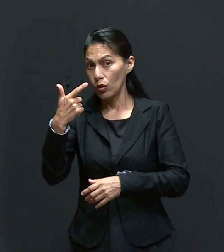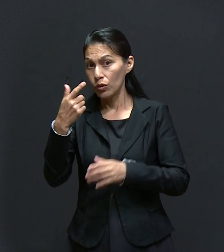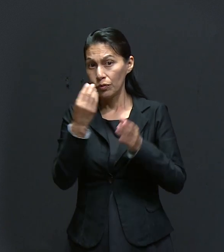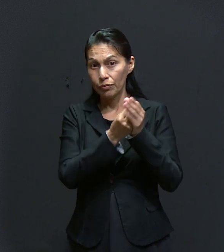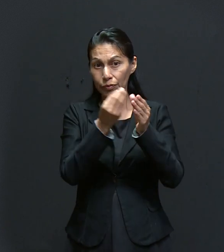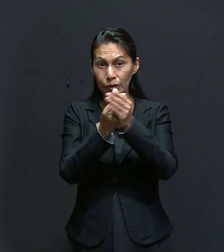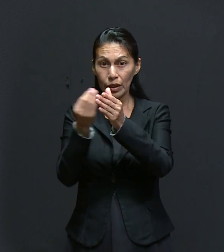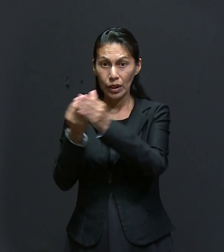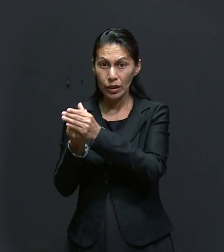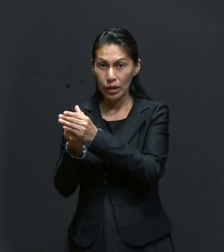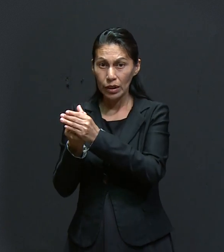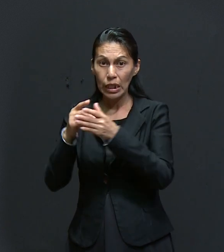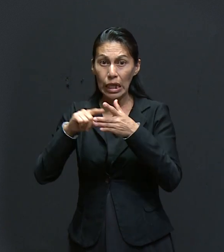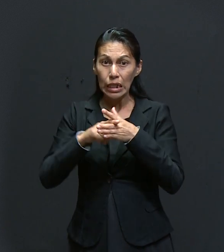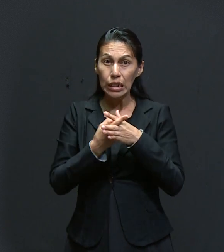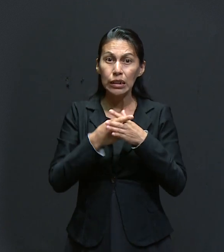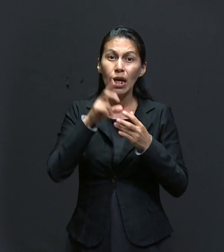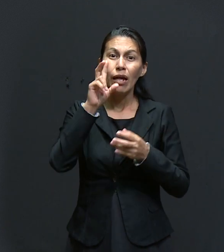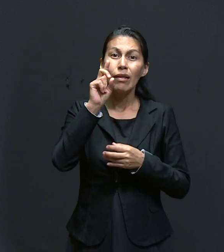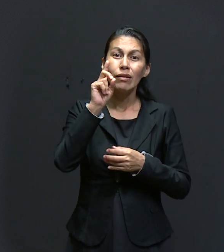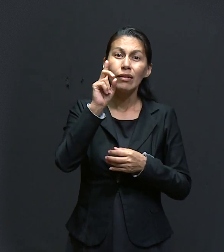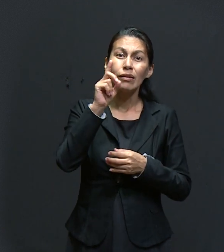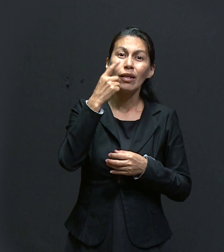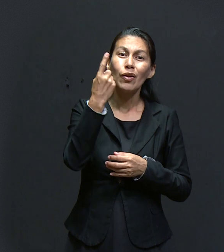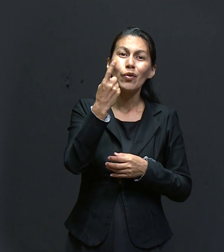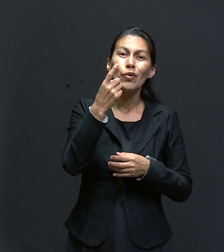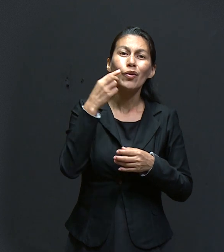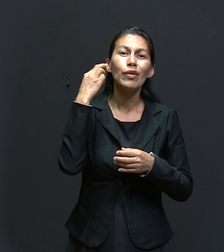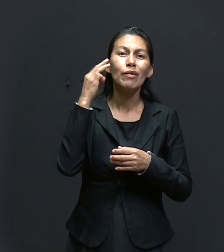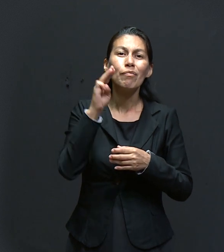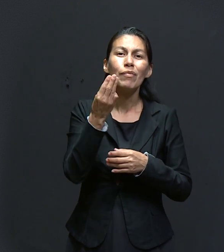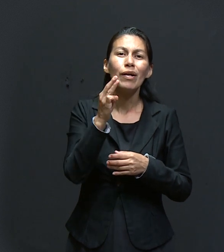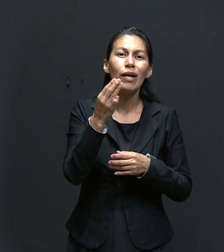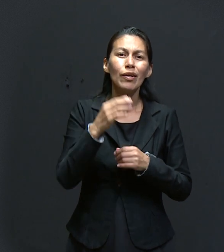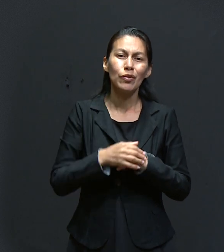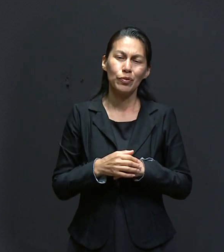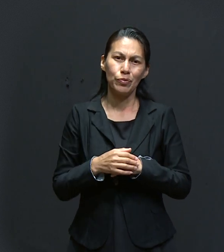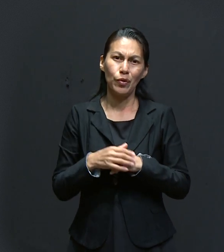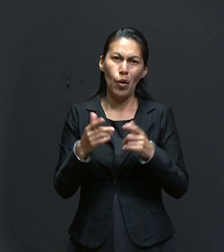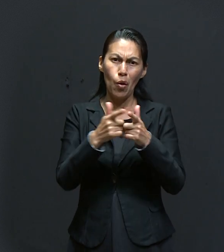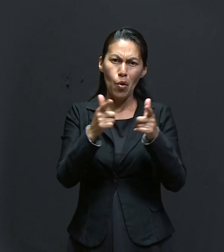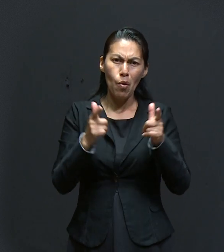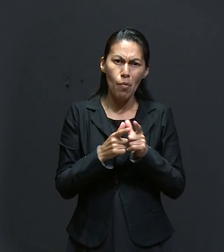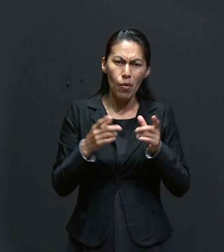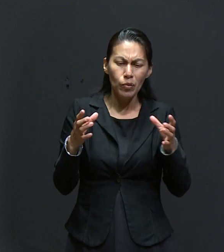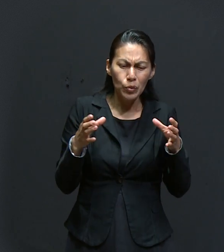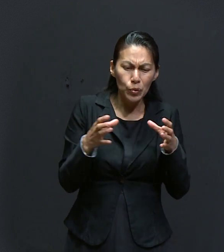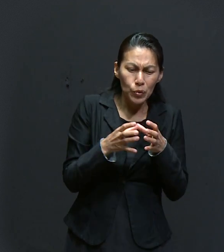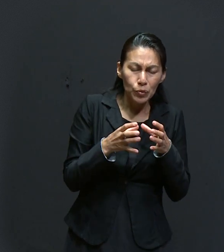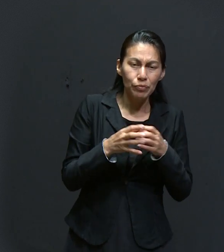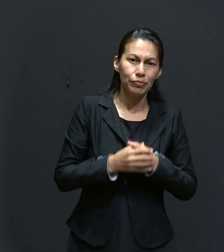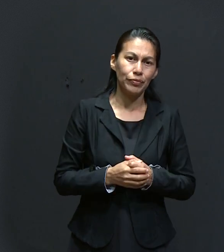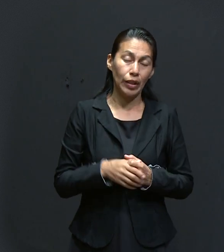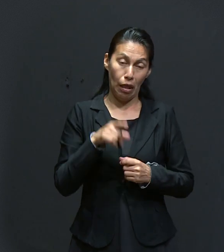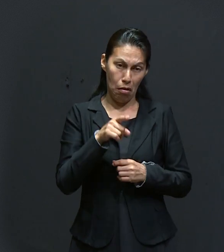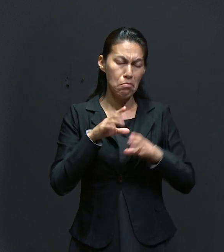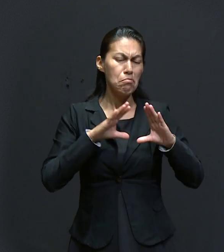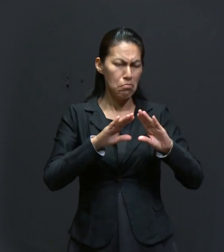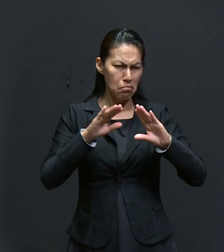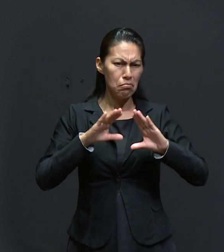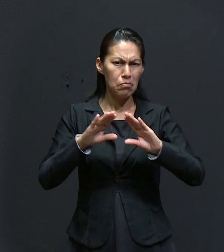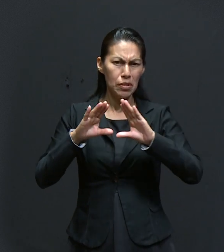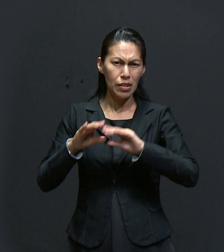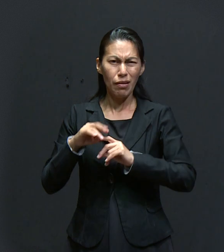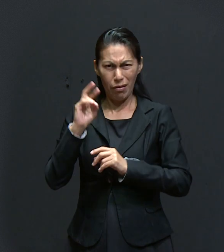y empieza el 31 de mayo y es cupo limitado lo imparte el mismo recuerden ustedes